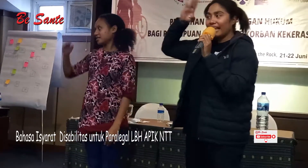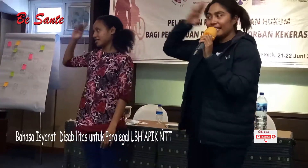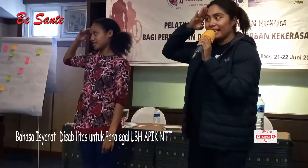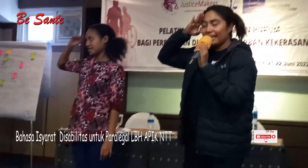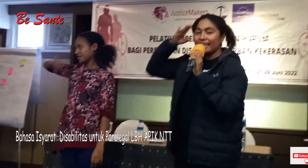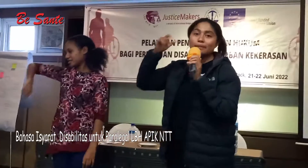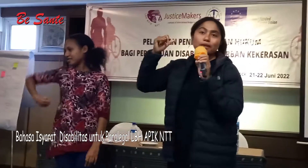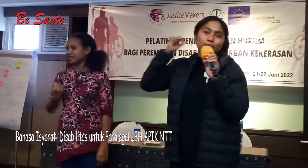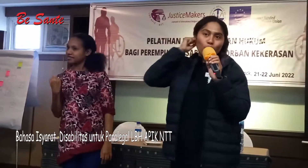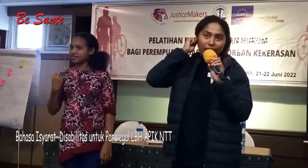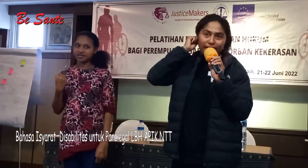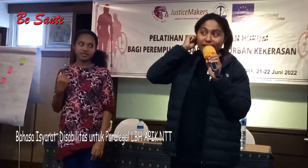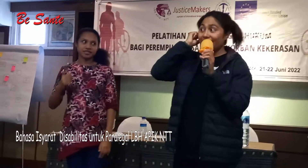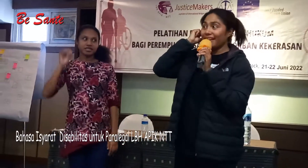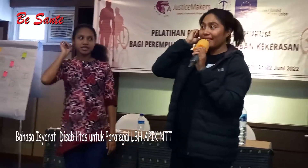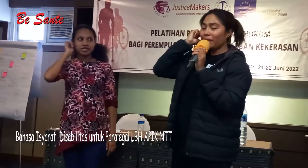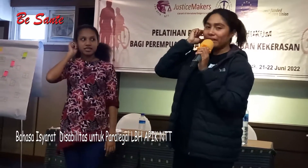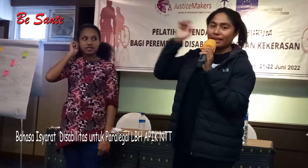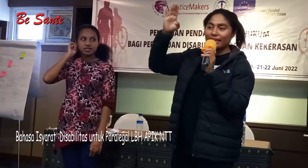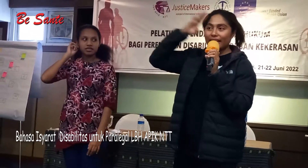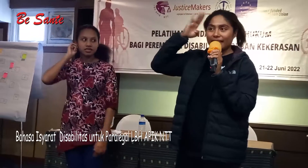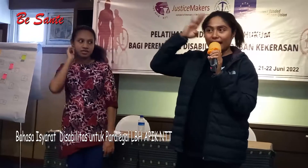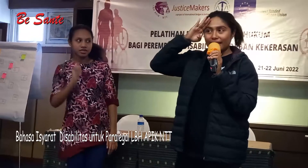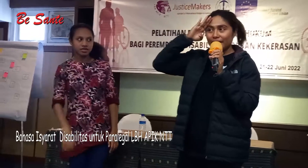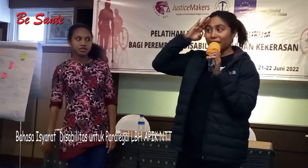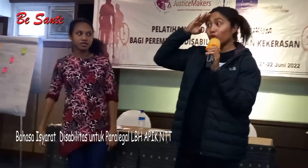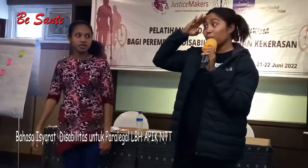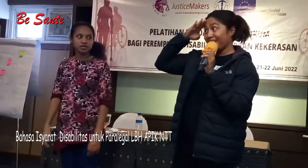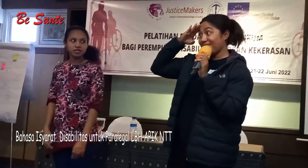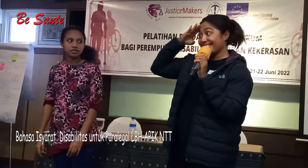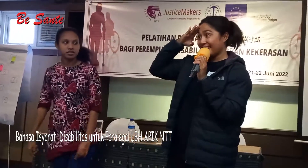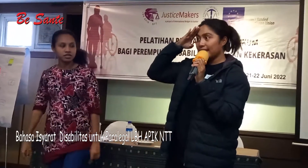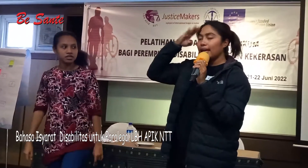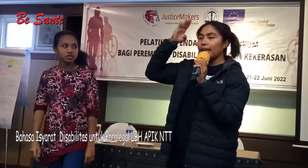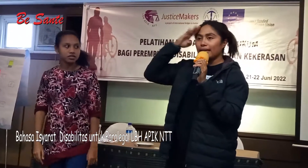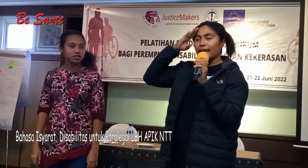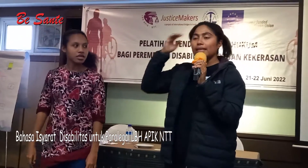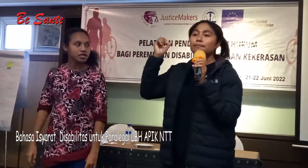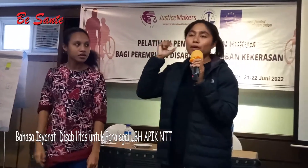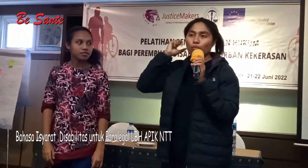laki-laki, ini perempuan. Tadi kelewatan. Ini laki-laki pakai topi kan biasa kan? Laki-laki,